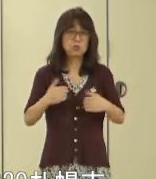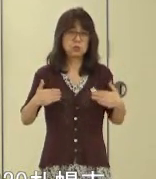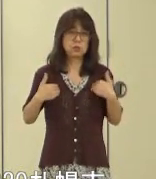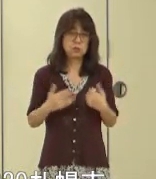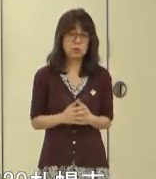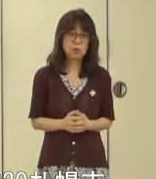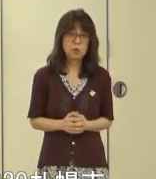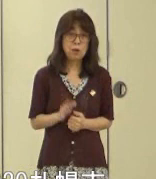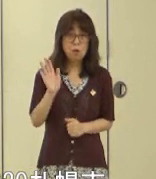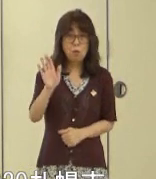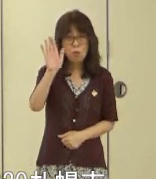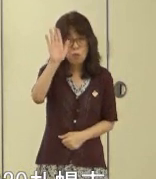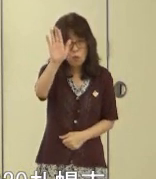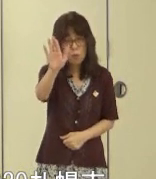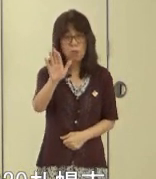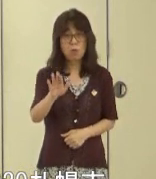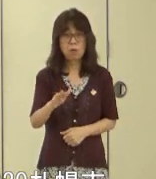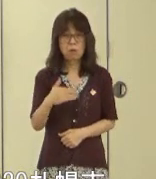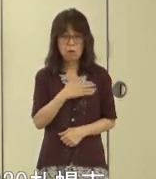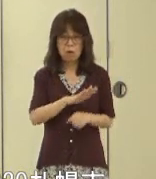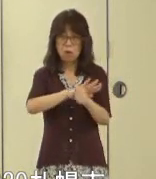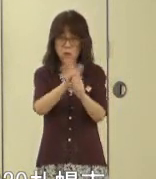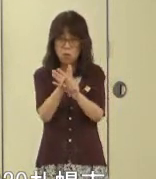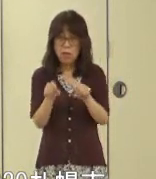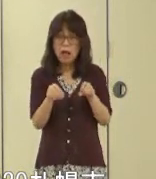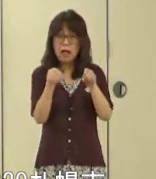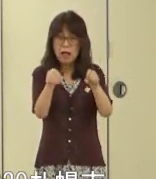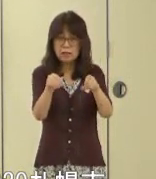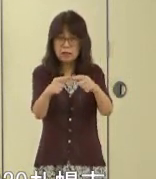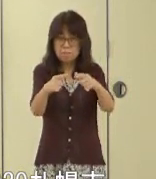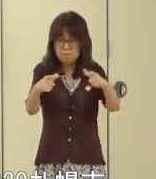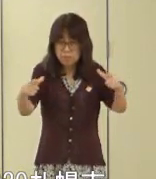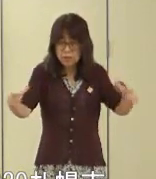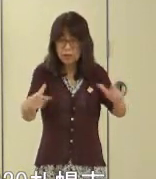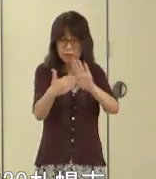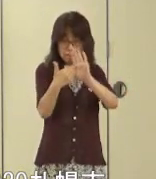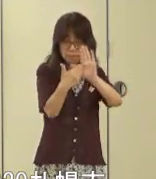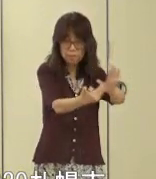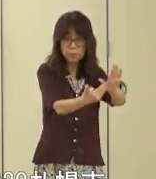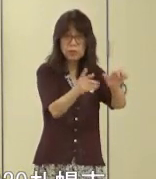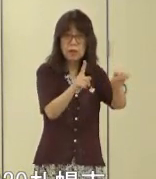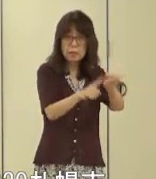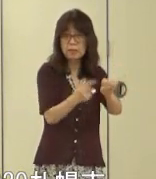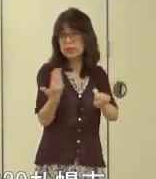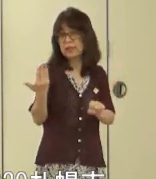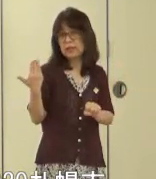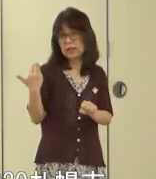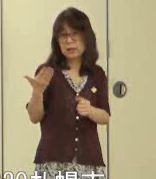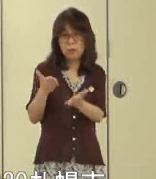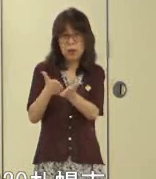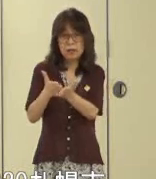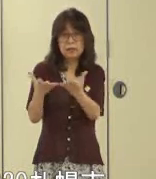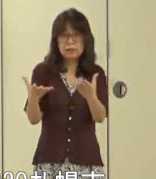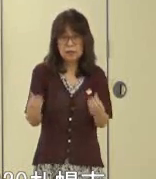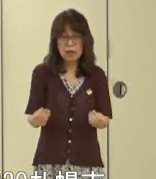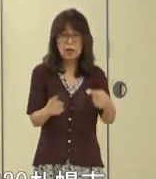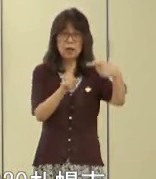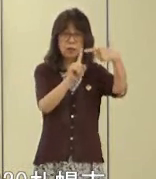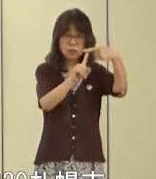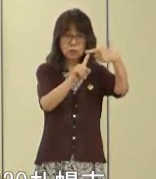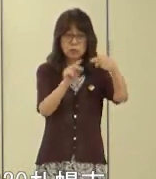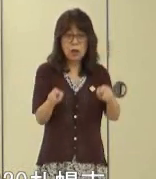後感染を拡大をさせないために、先ほども申し上げましたが、一つはすすき